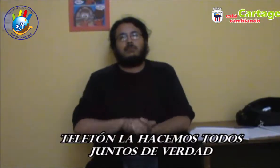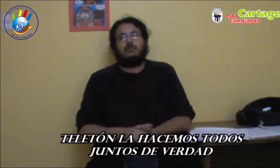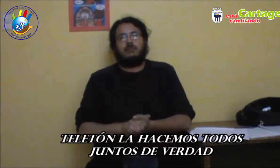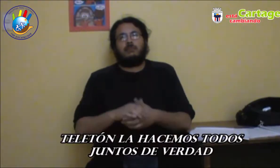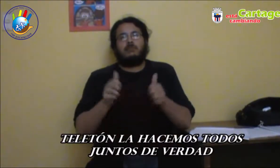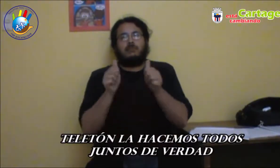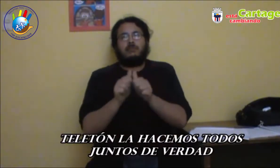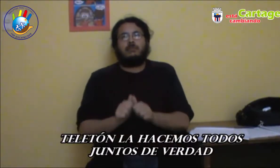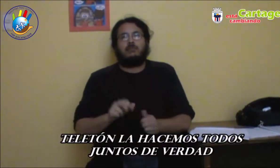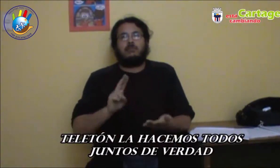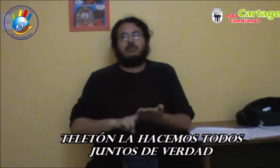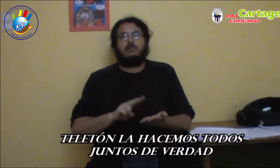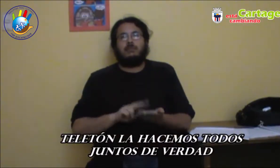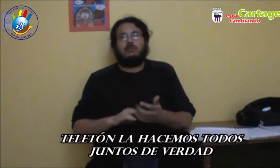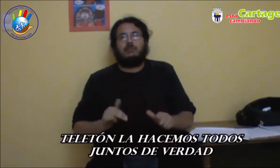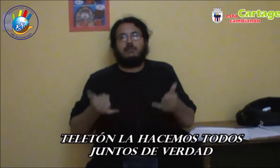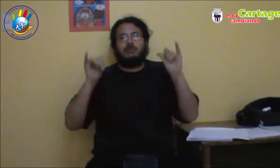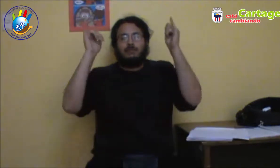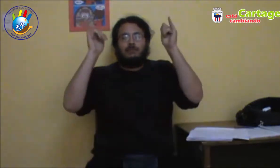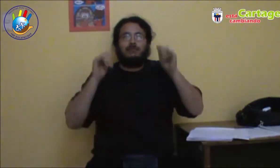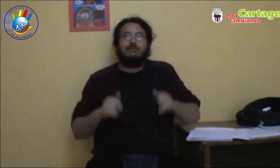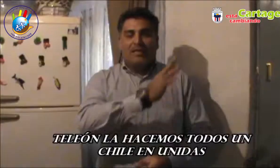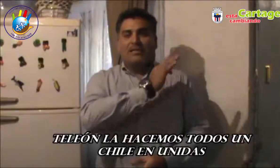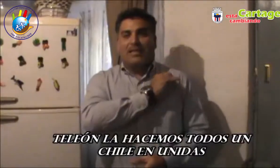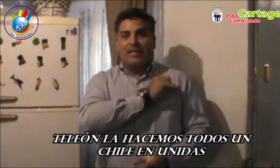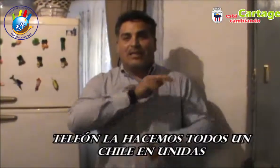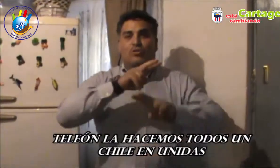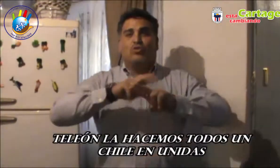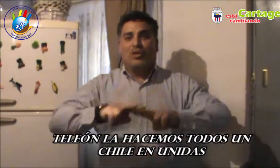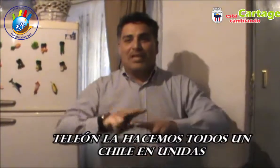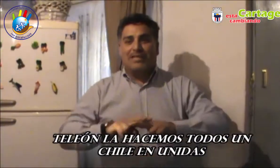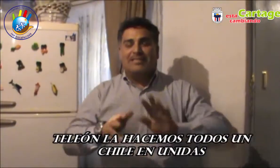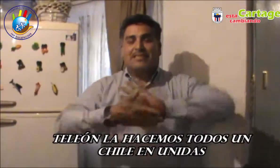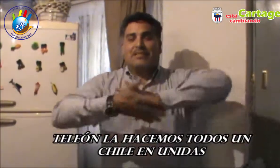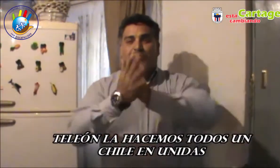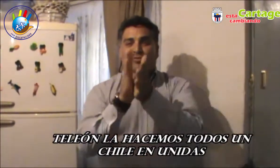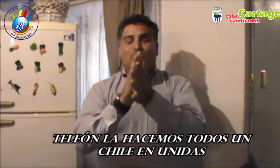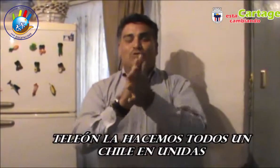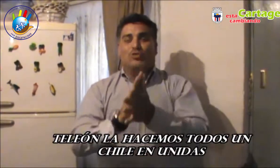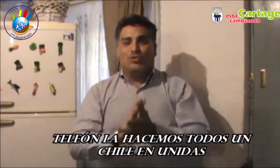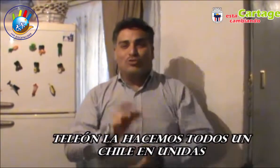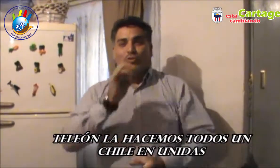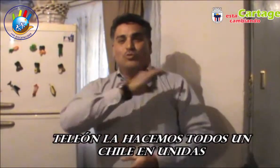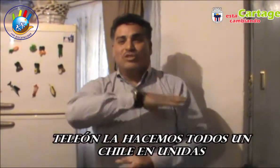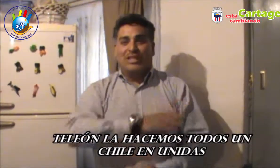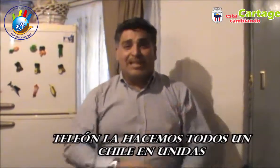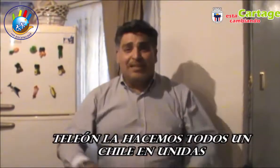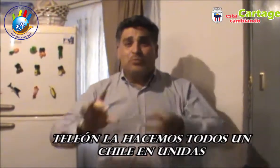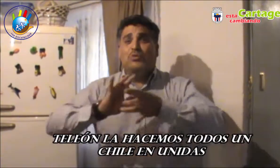todos juntos de verdad. ¡Mírame! Teletón la hacemos todos, un Chile en